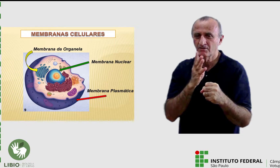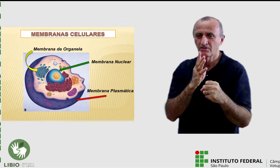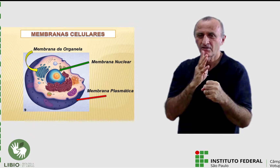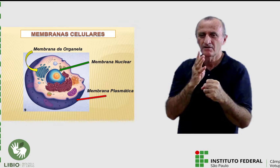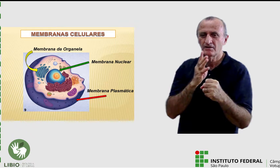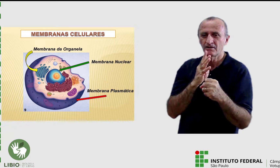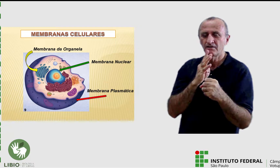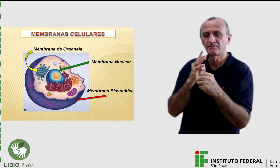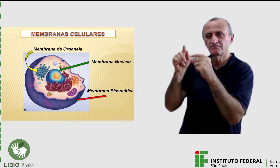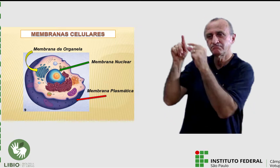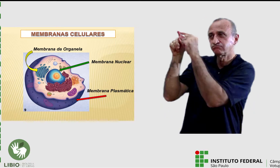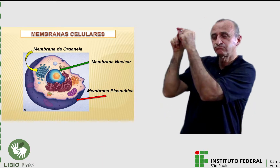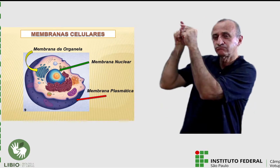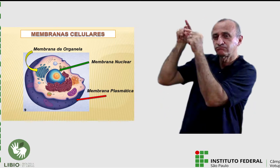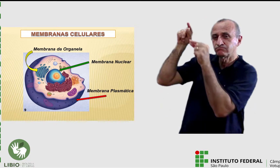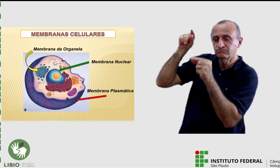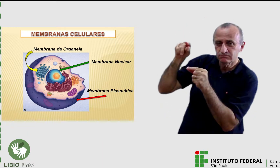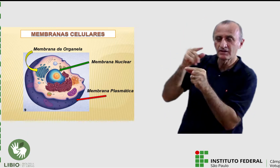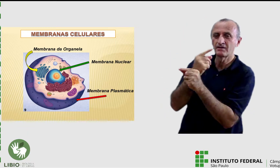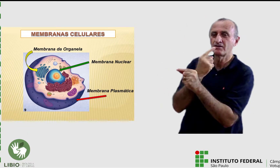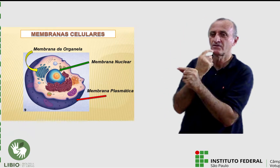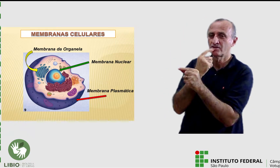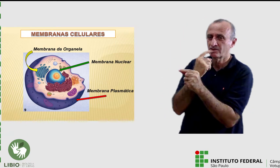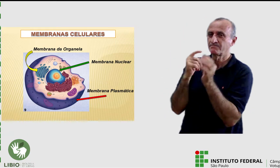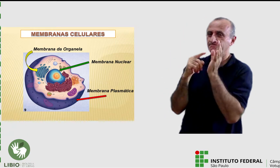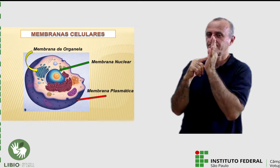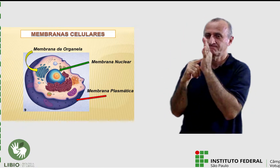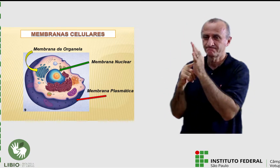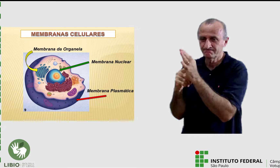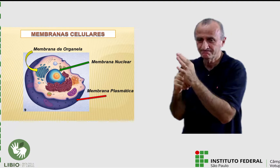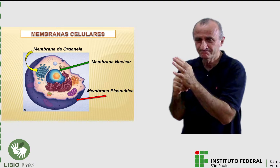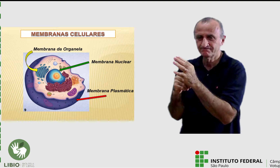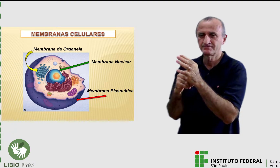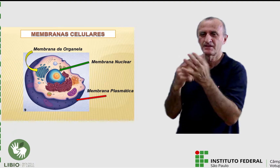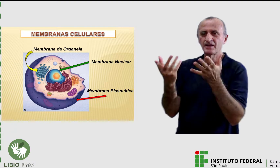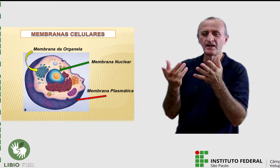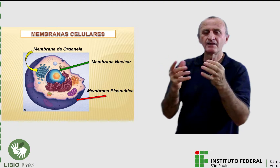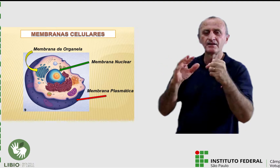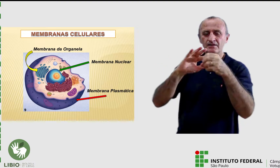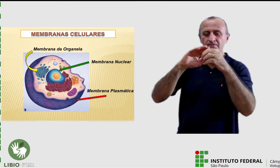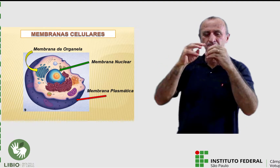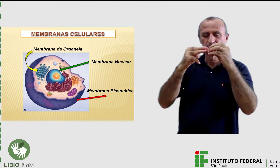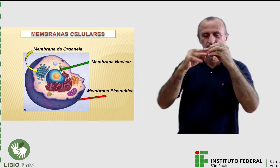Ela é indicada, veja, pela seta vermelha. Ela contorna toda a